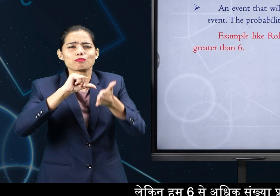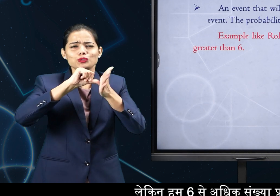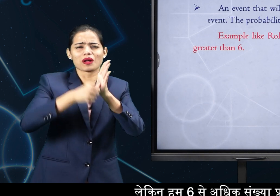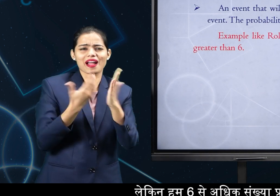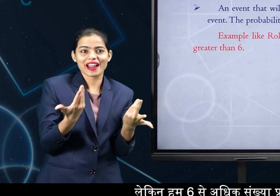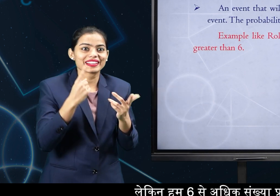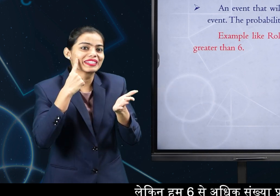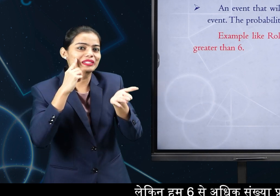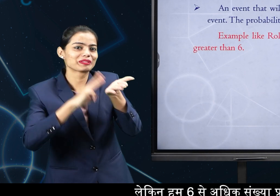हैं।